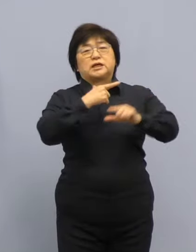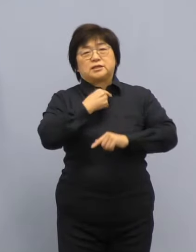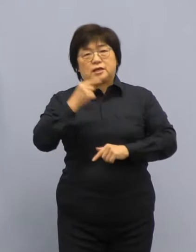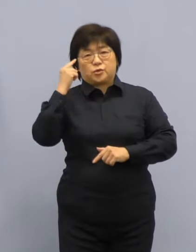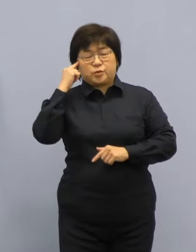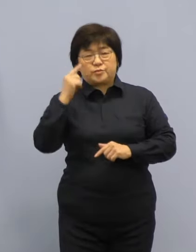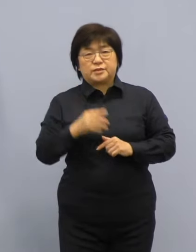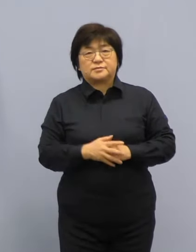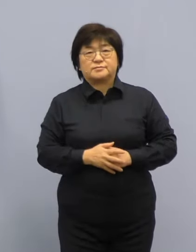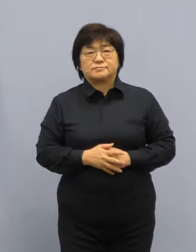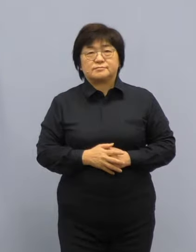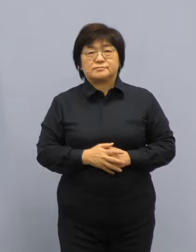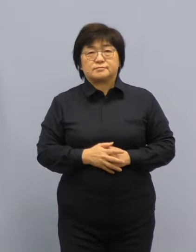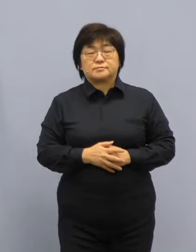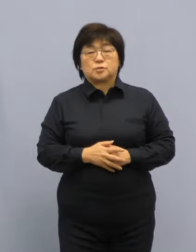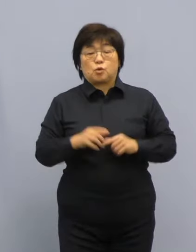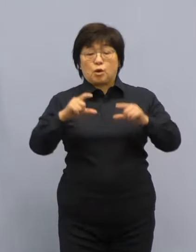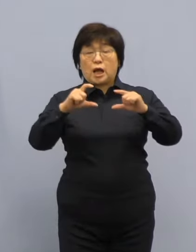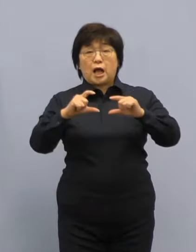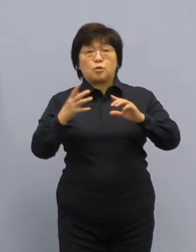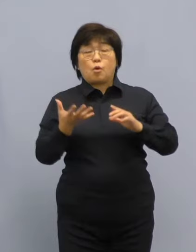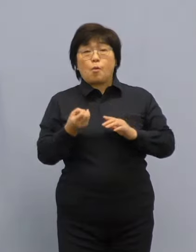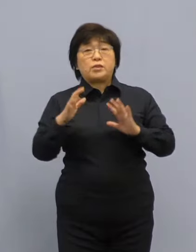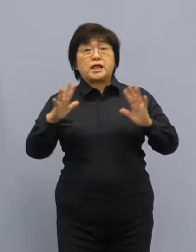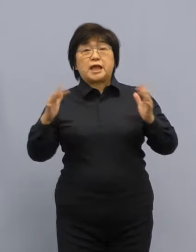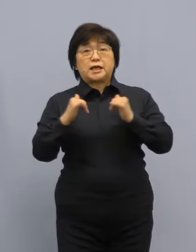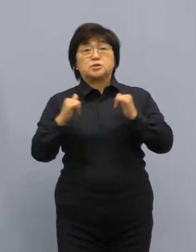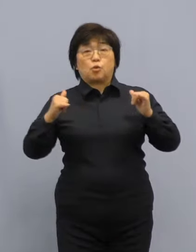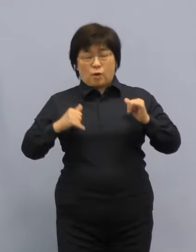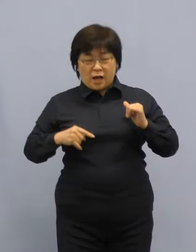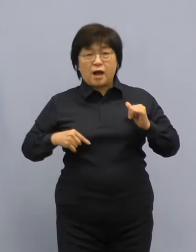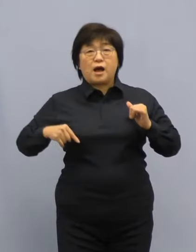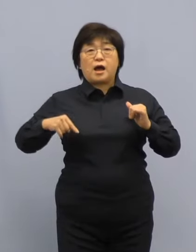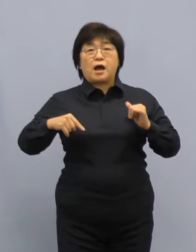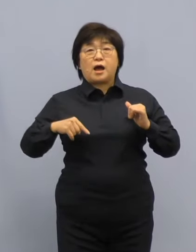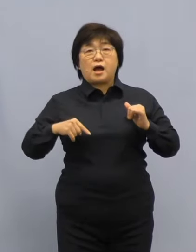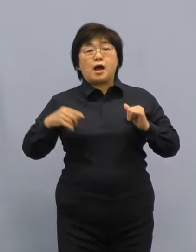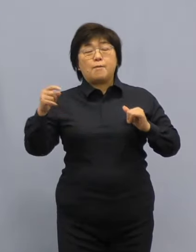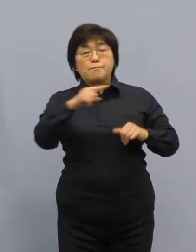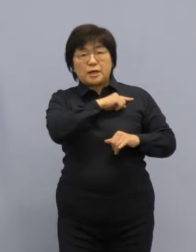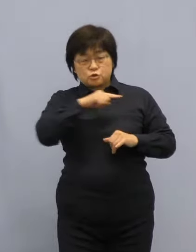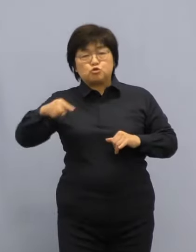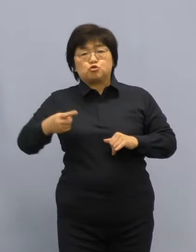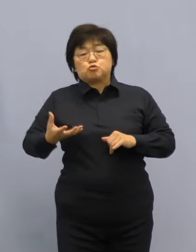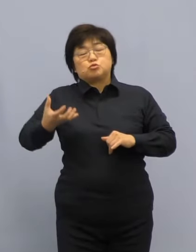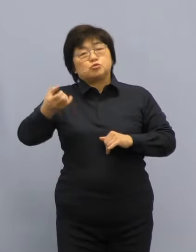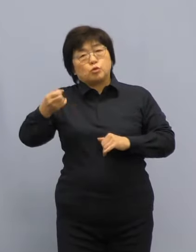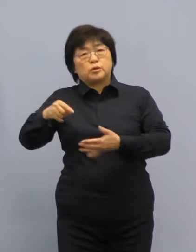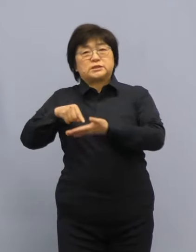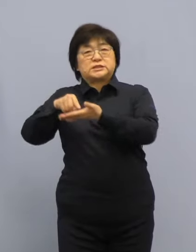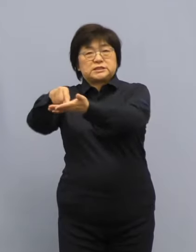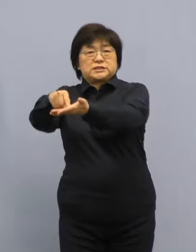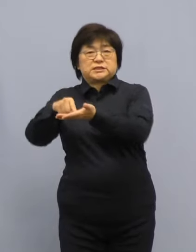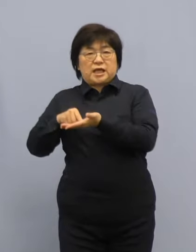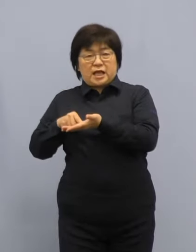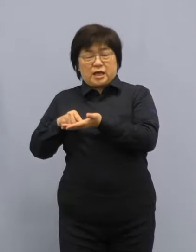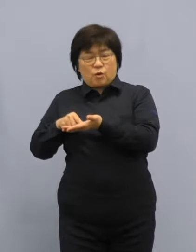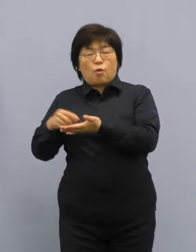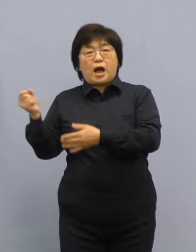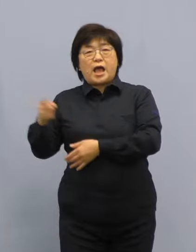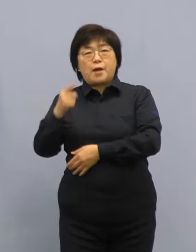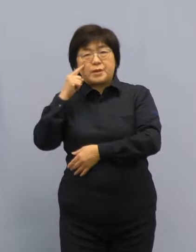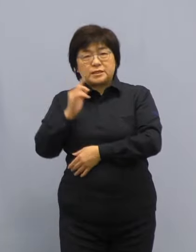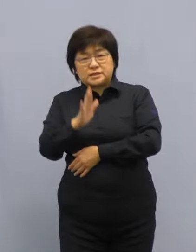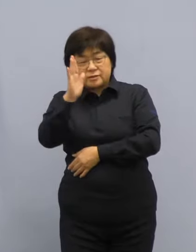。マイナンバーカードをお持ちでない方におかれましては、取得申請を早めにしていただきますようにお願いをします